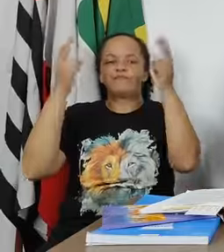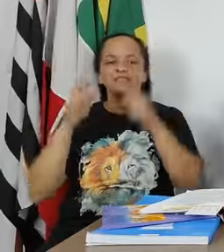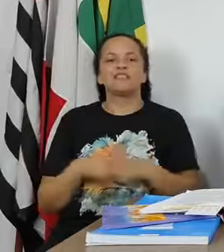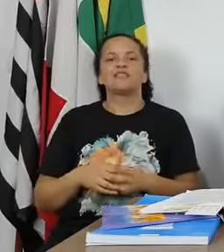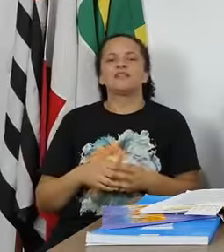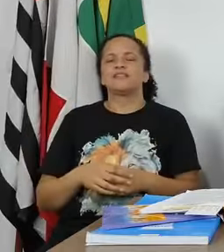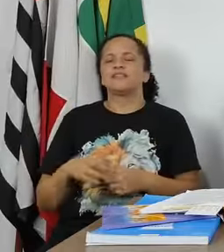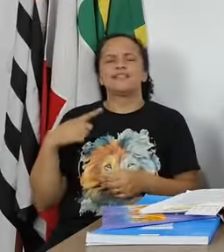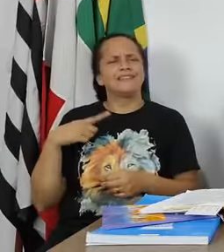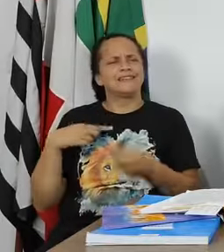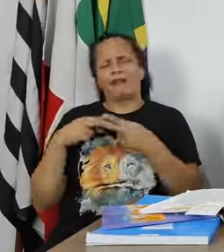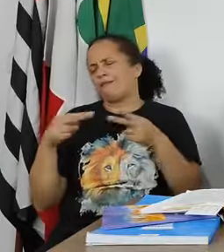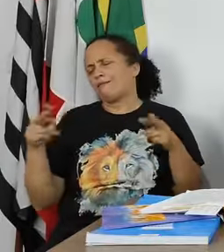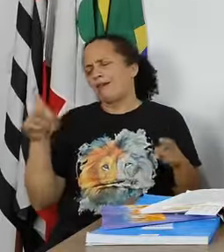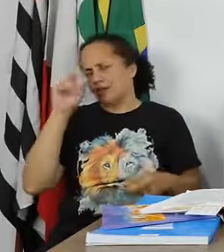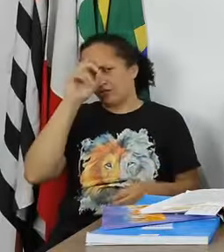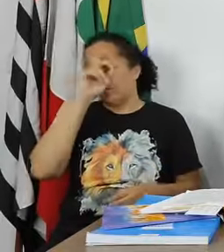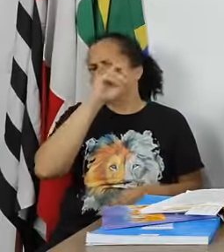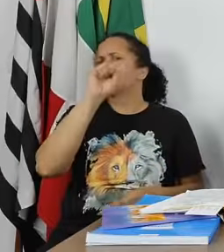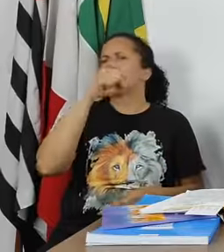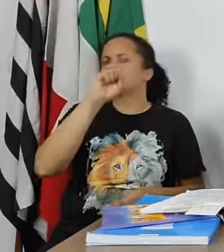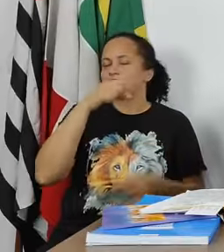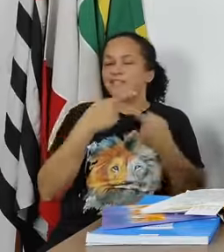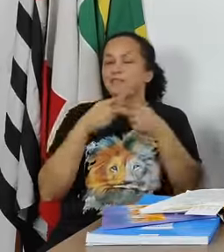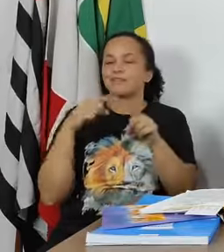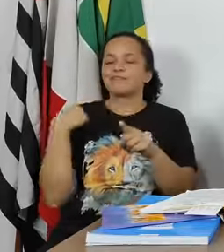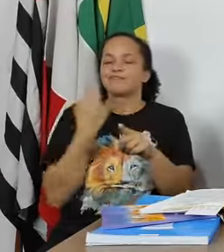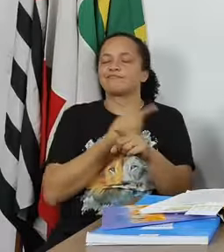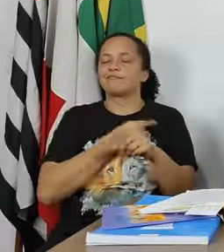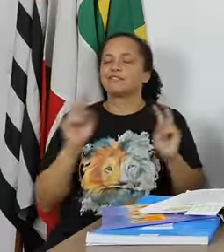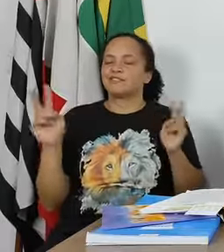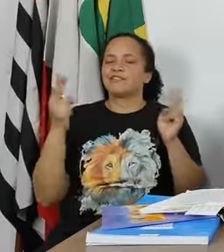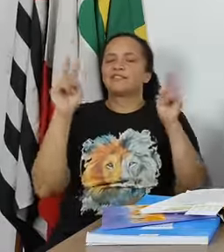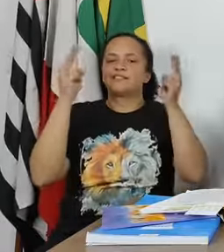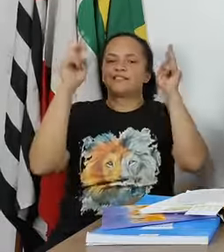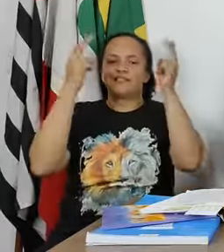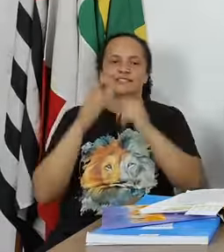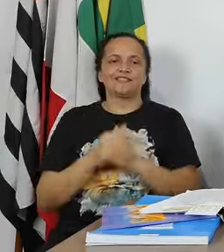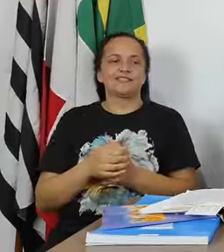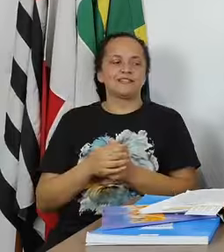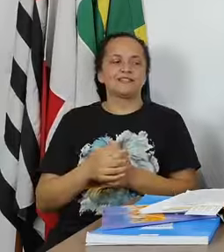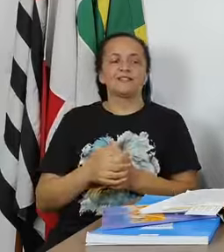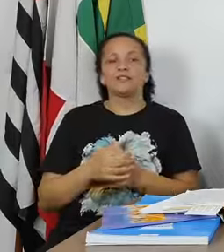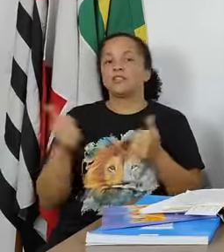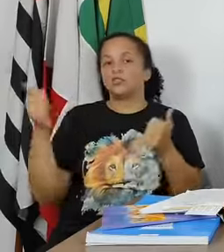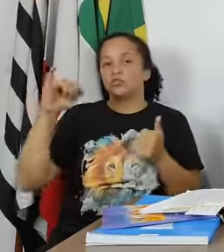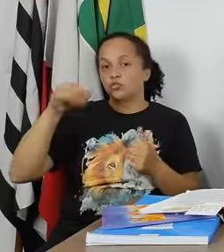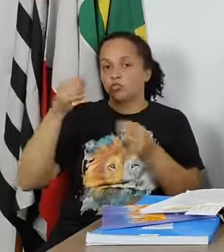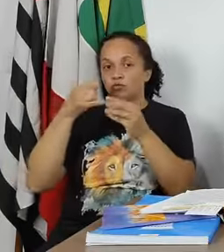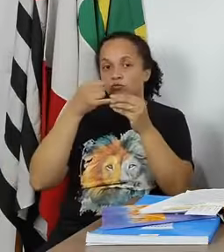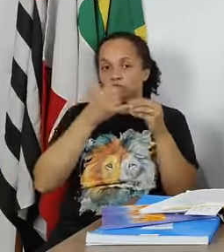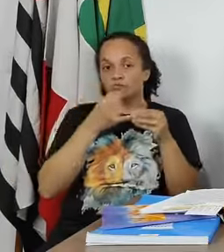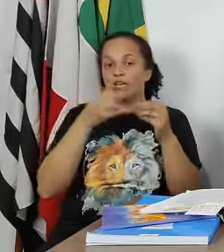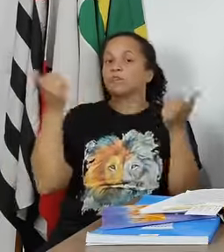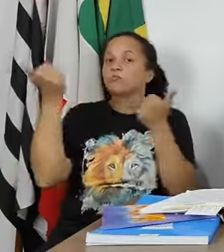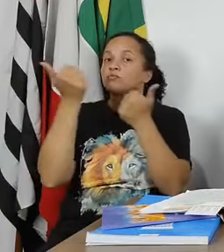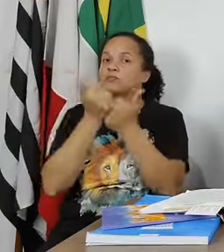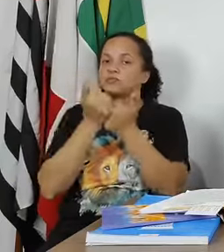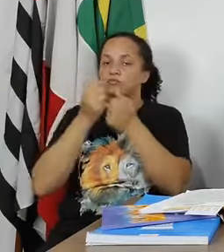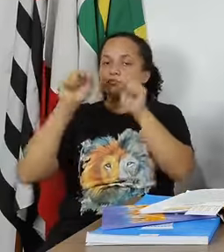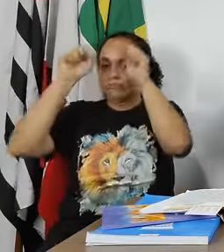dificuldade. Como Josué venceu e substituir nada mais nada menos do que Moisés. E ele fala no final,